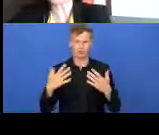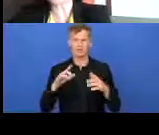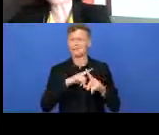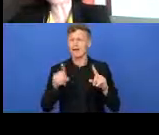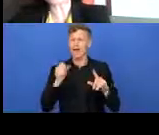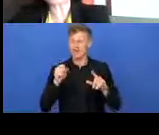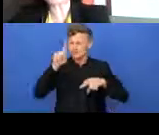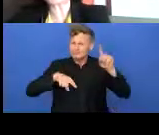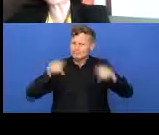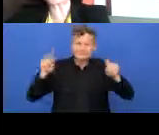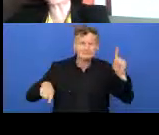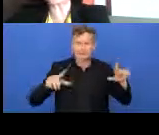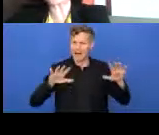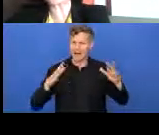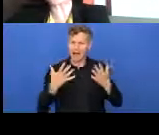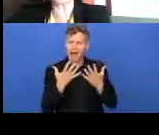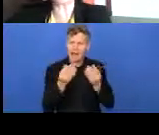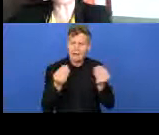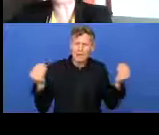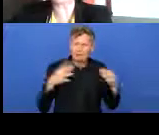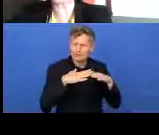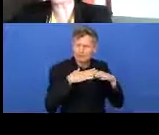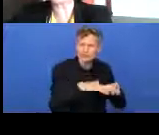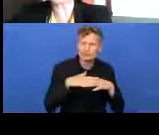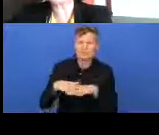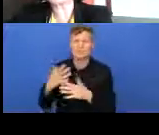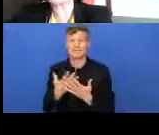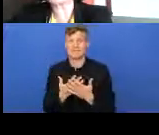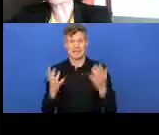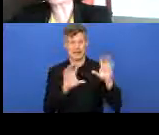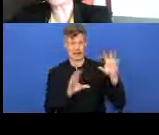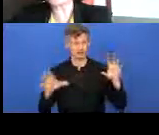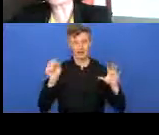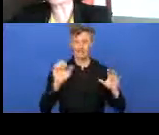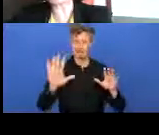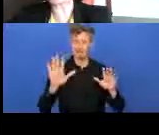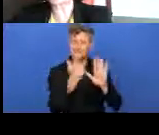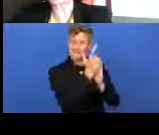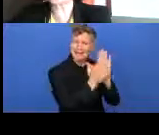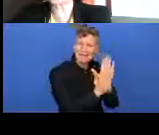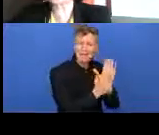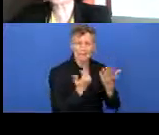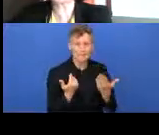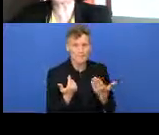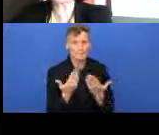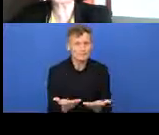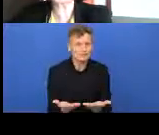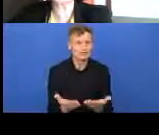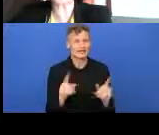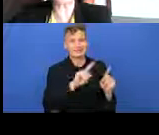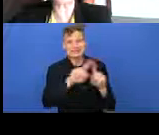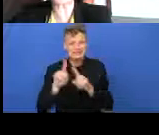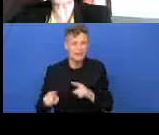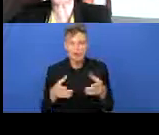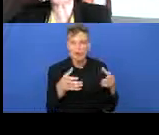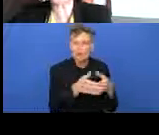même en Europe, il y a des variations entre la durée obligatoire et les modalités. Des pays ont des dispositions légales pour